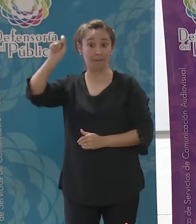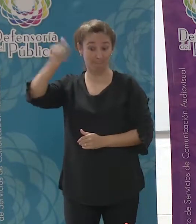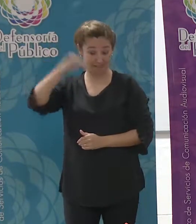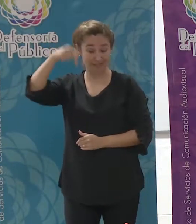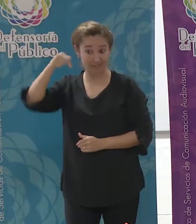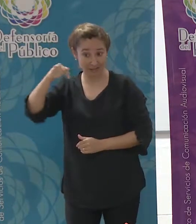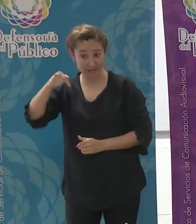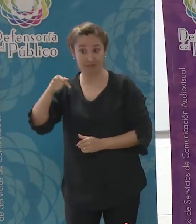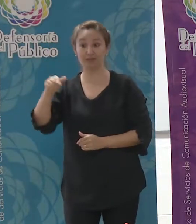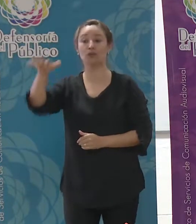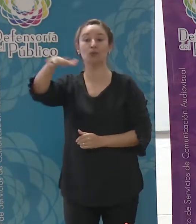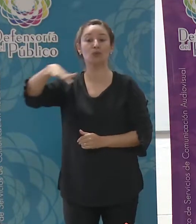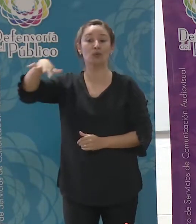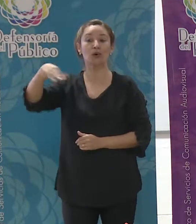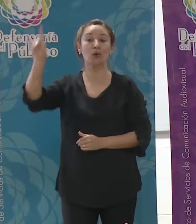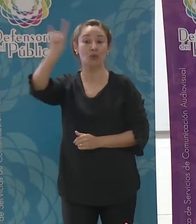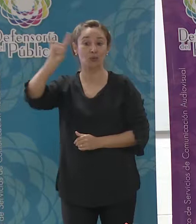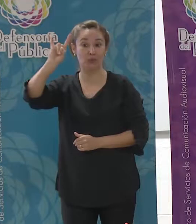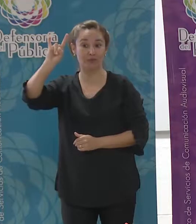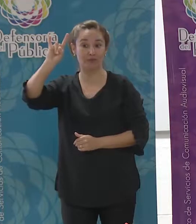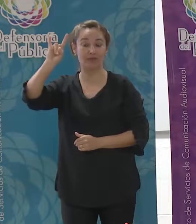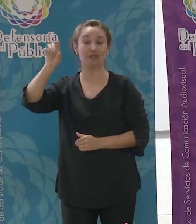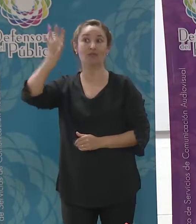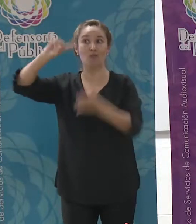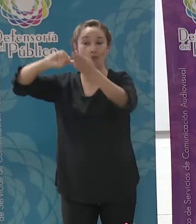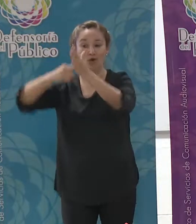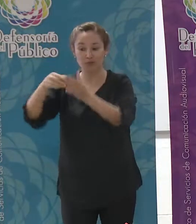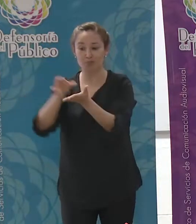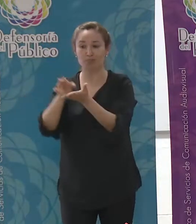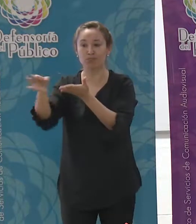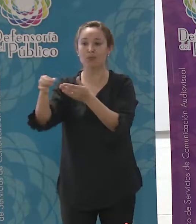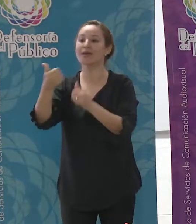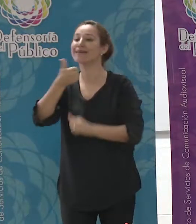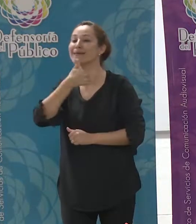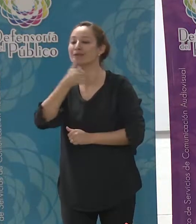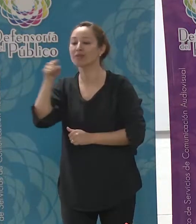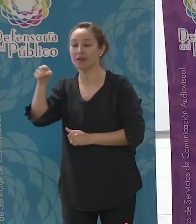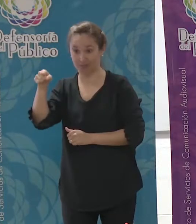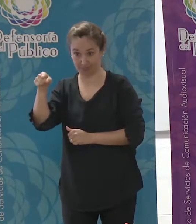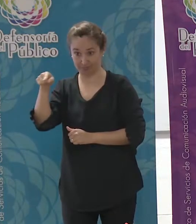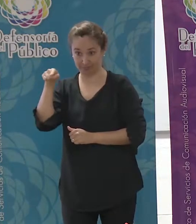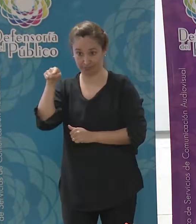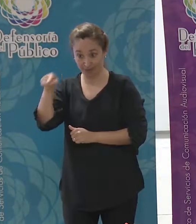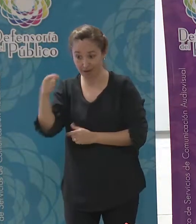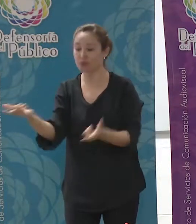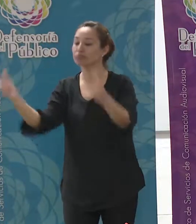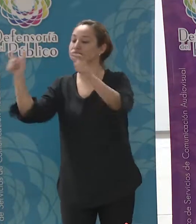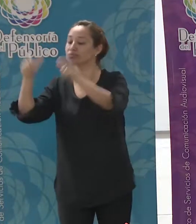todos y a todas en la sede de la Universidad Nacional de Quilmes. Quiero remarcar también que este espacio